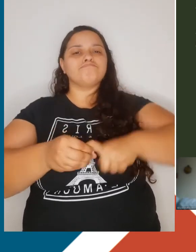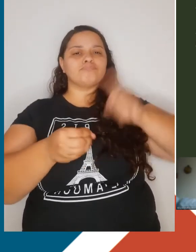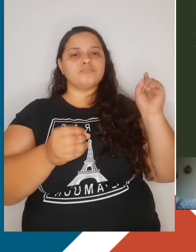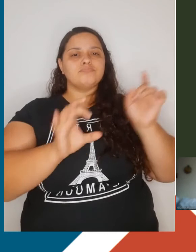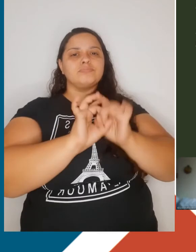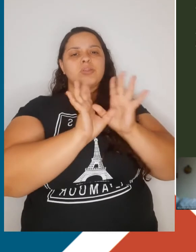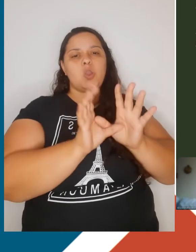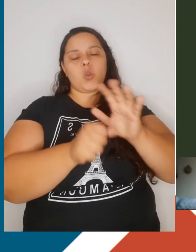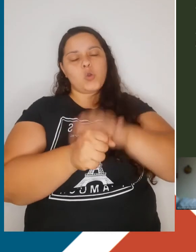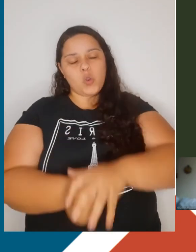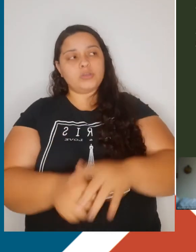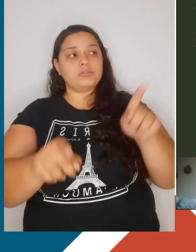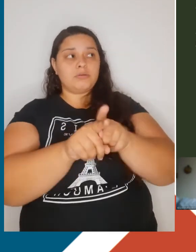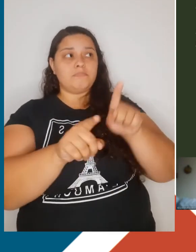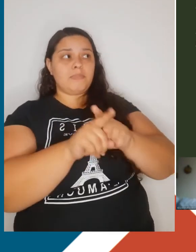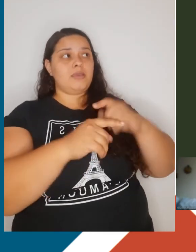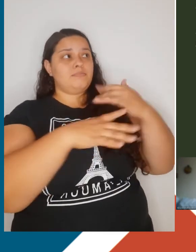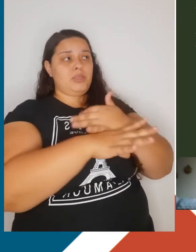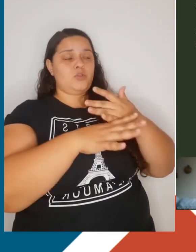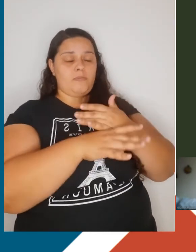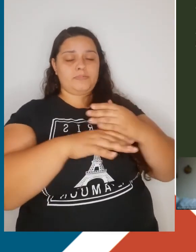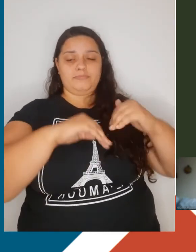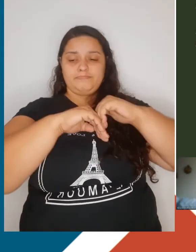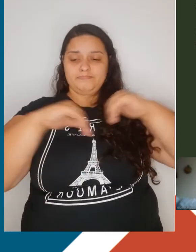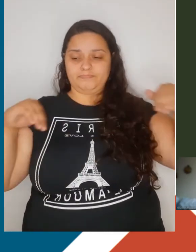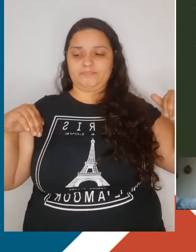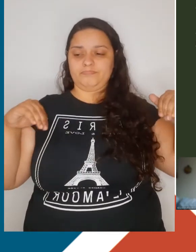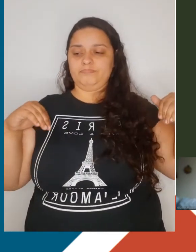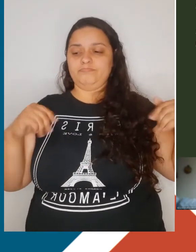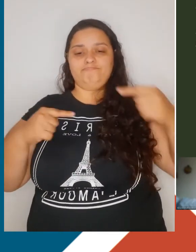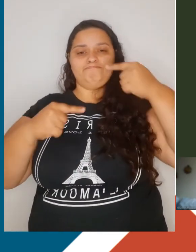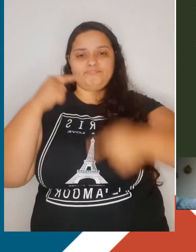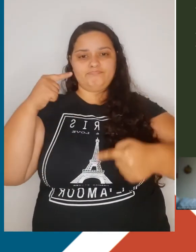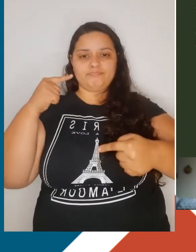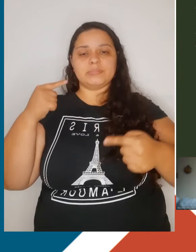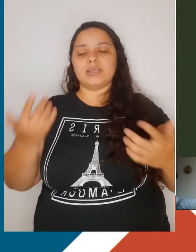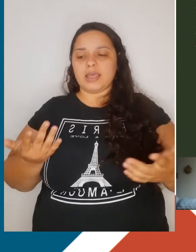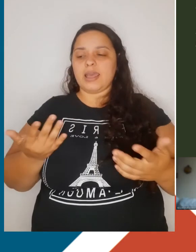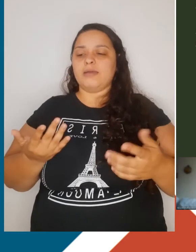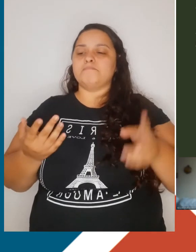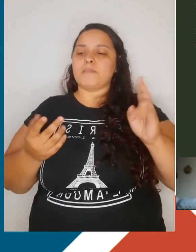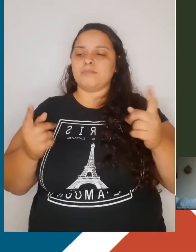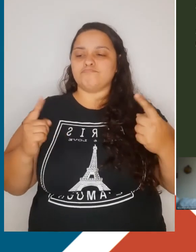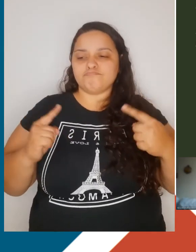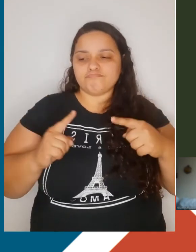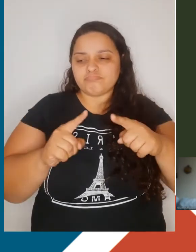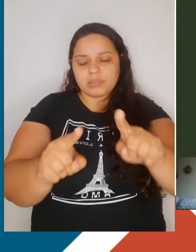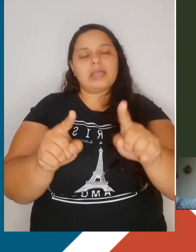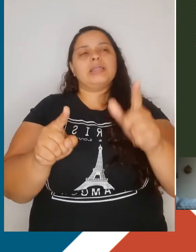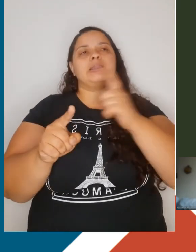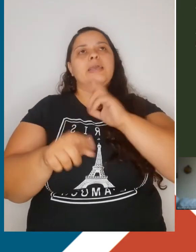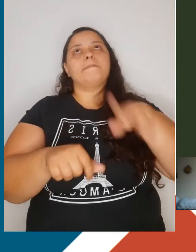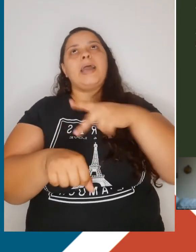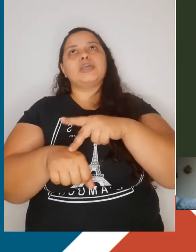pela emancipação das colônias do poder da metrópole. Os movimentos de independência aconteceram praticamente de forma